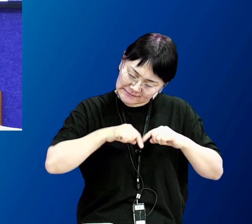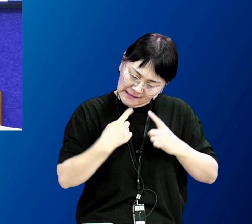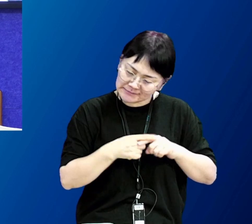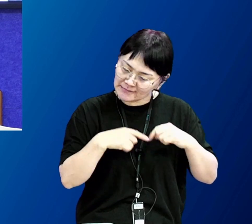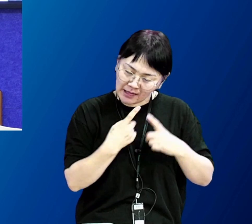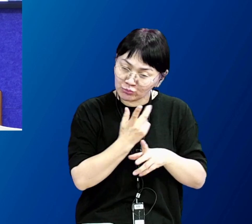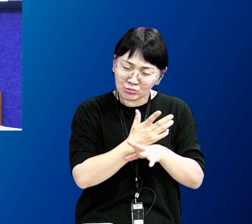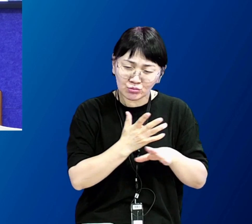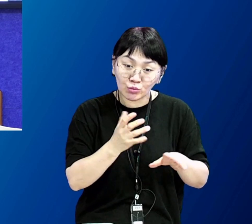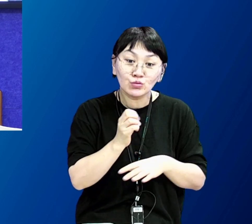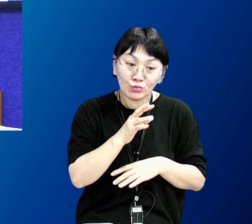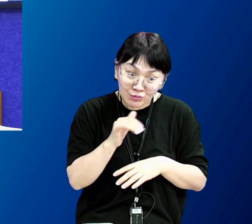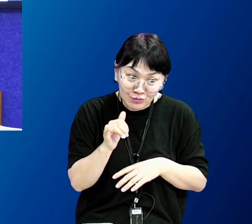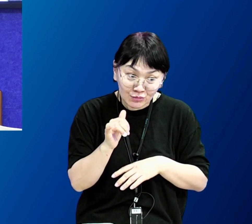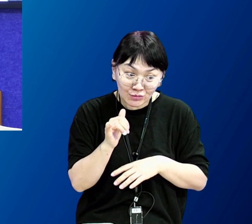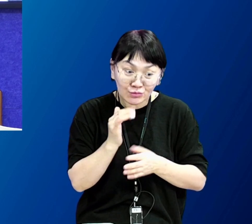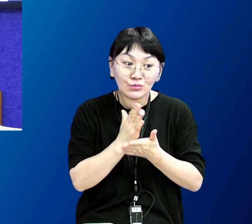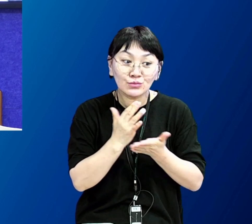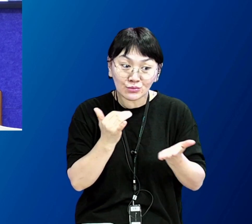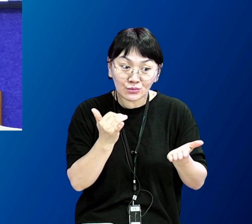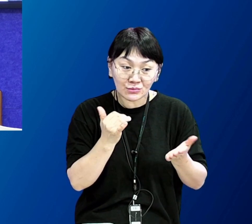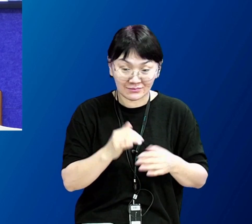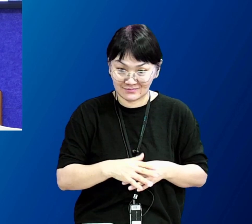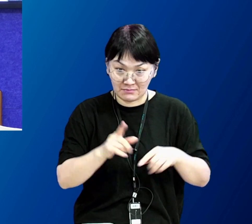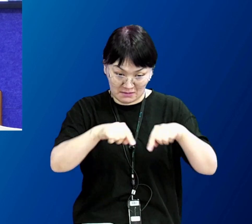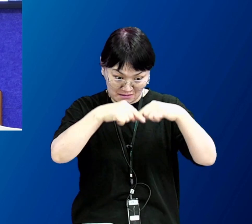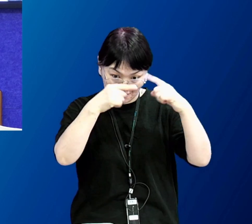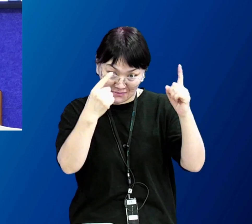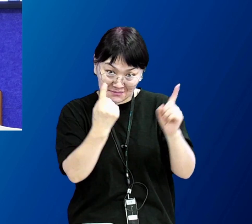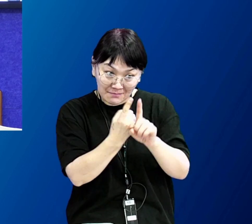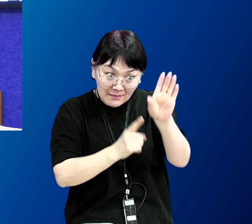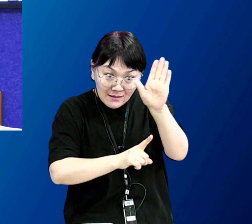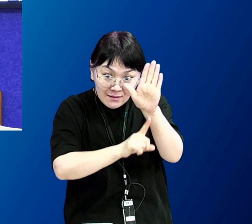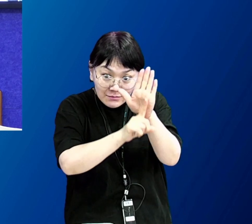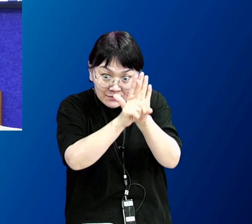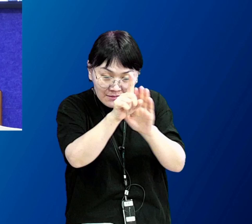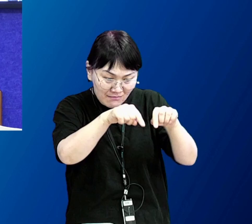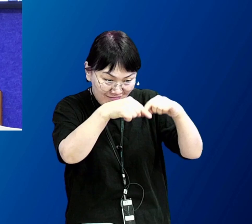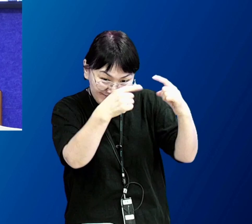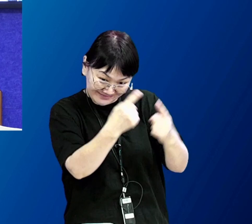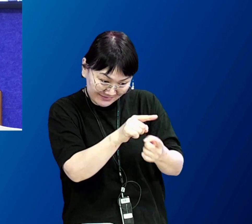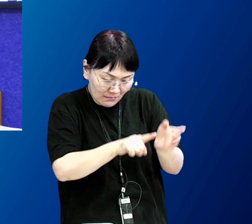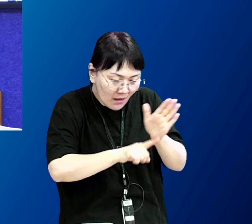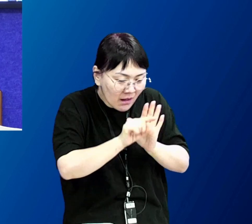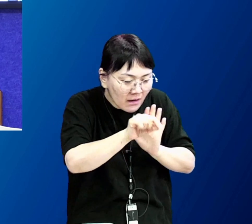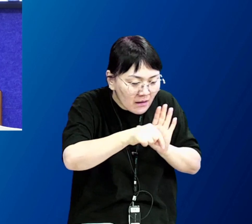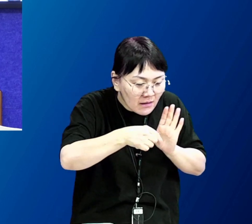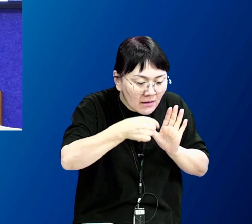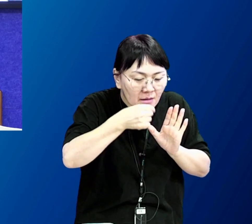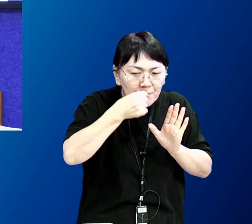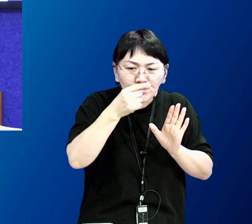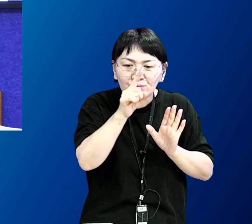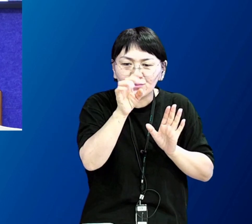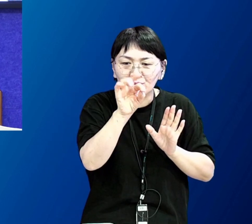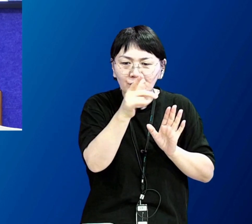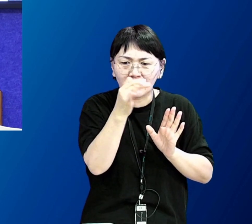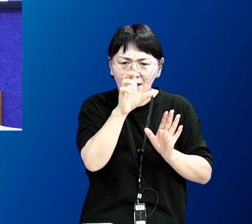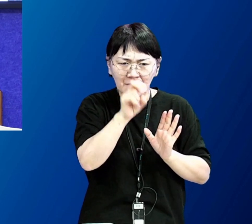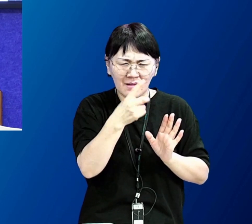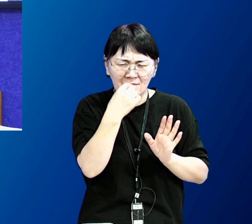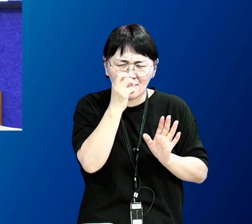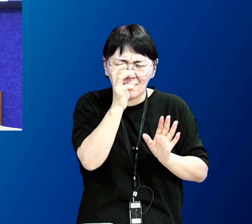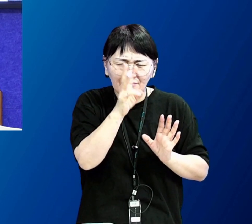Аа, гим нүгэл гэдэг нь эхэндээ зөг юм бол мэт амттай байдаг. Гэвч